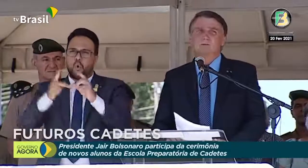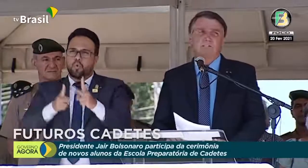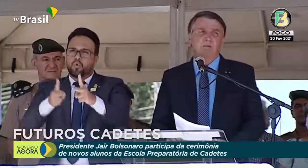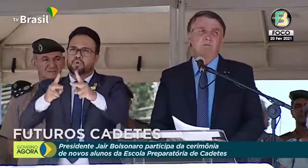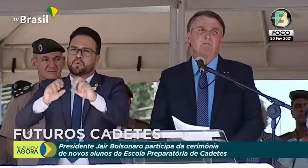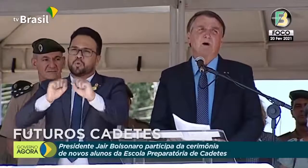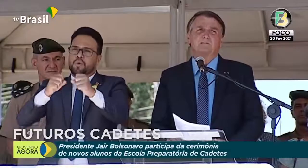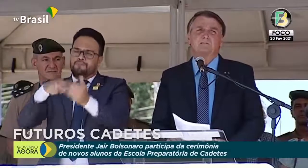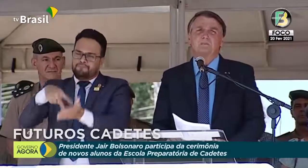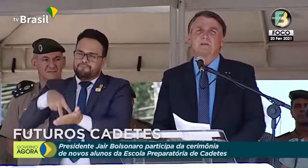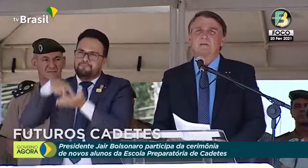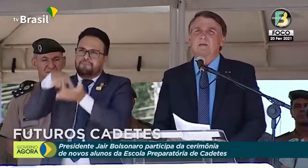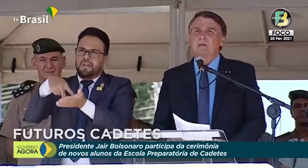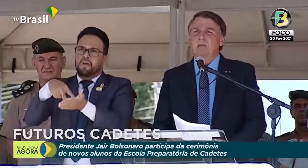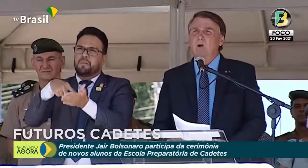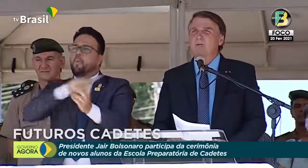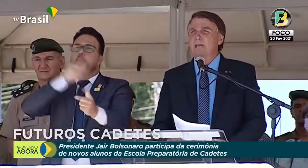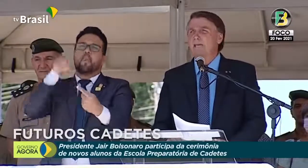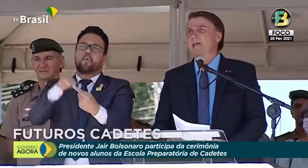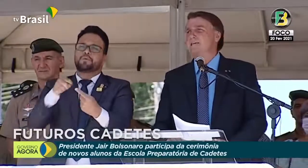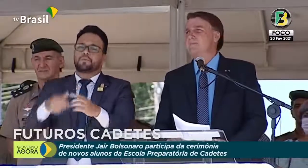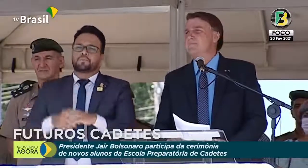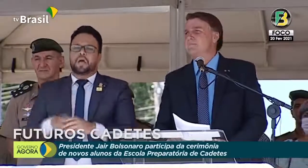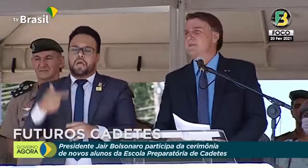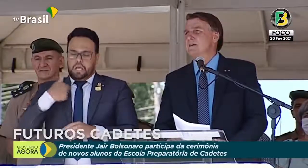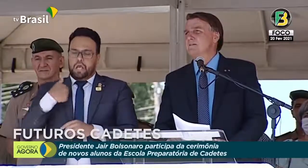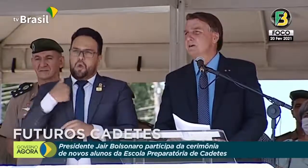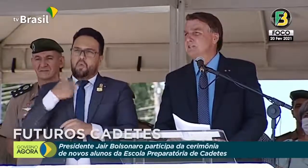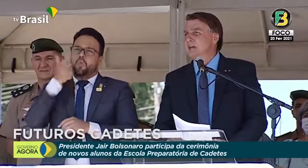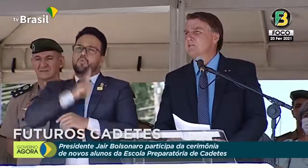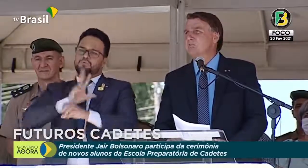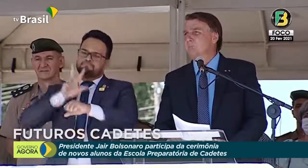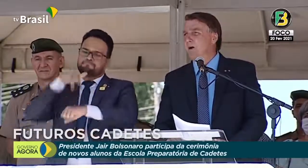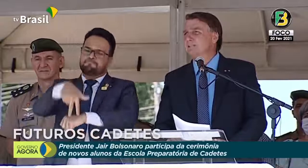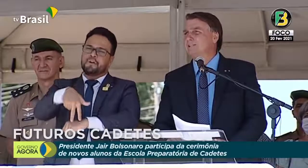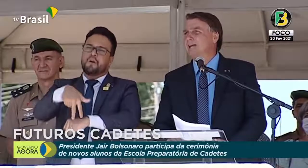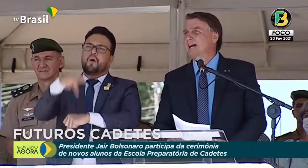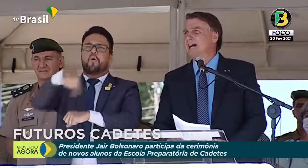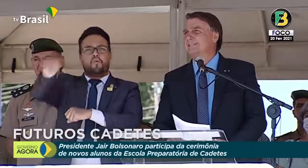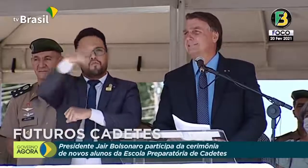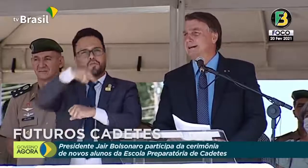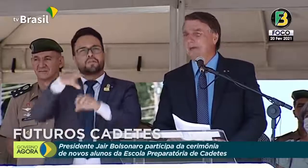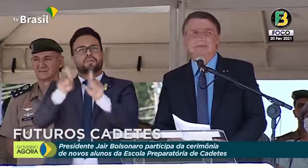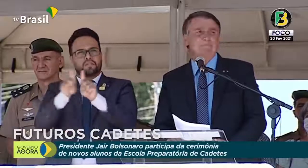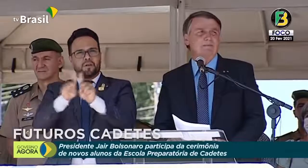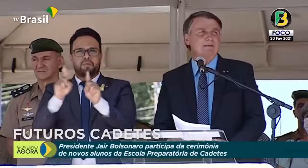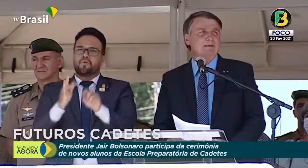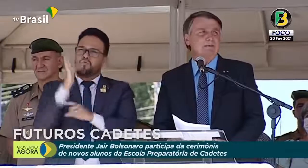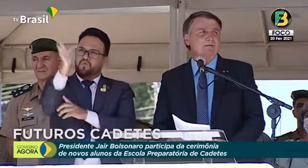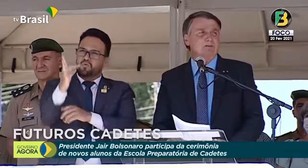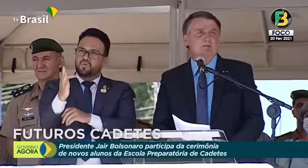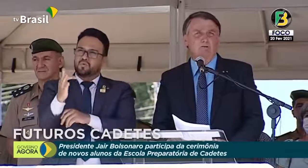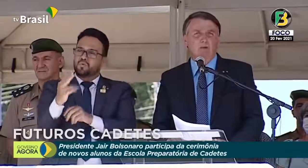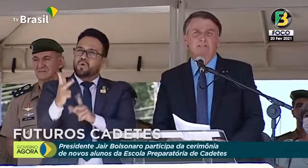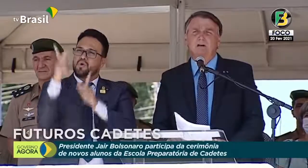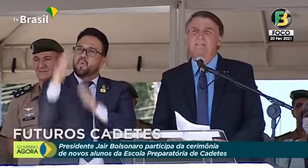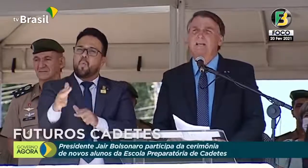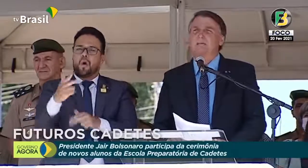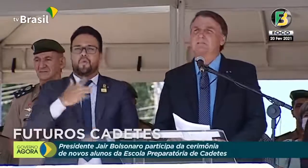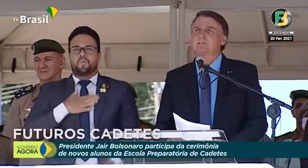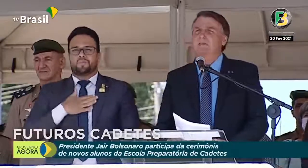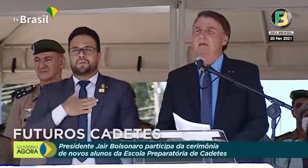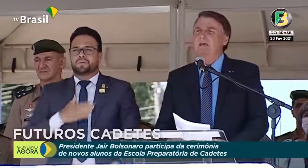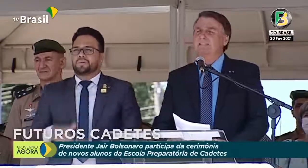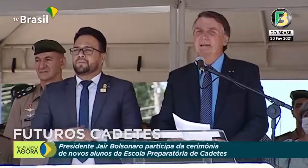firmes nos seus propósitos. Eu cheguei aqui. Vocês podem chegar também. E o que todos